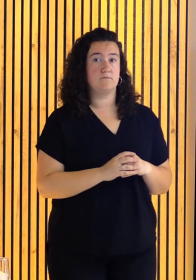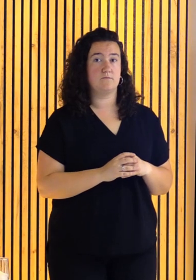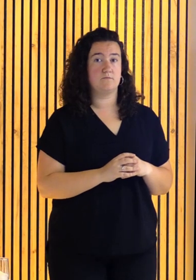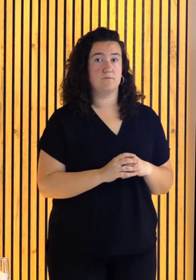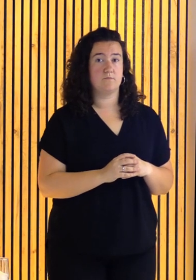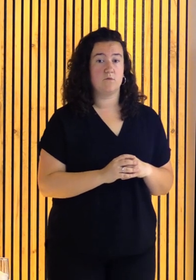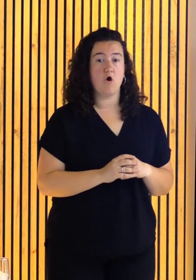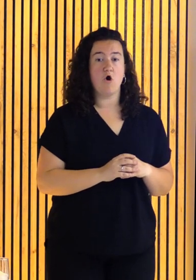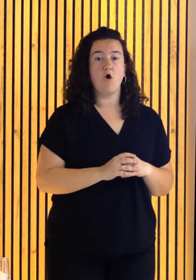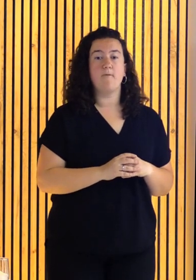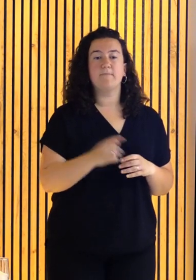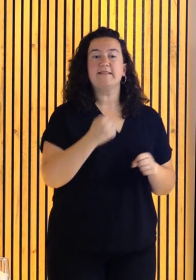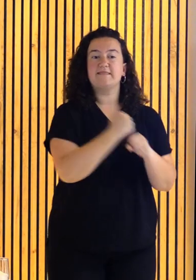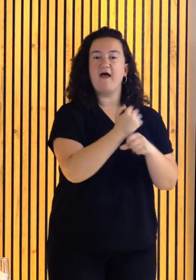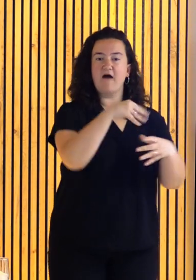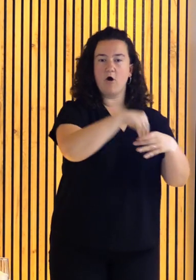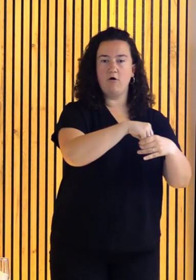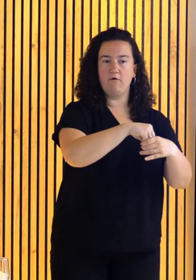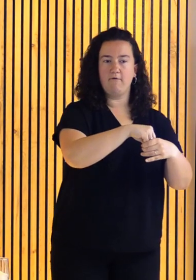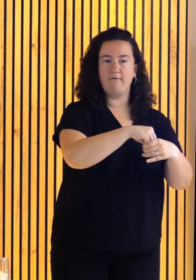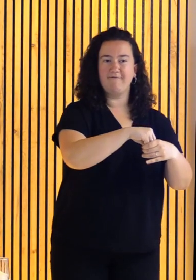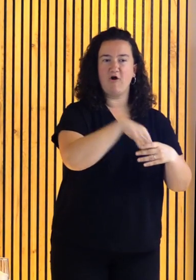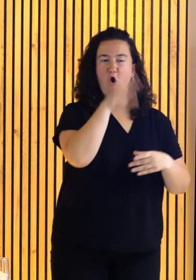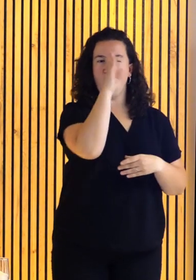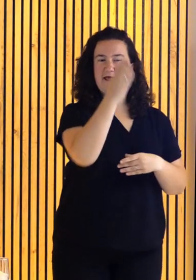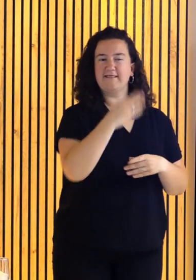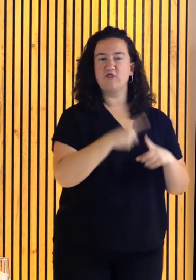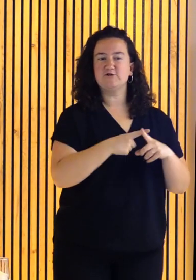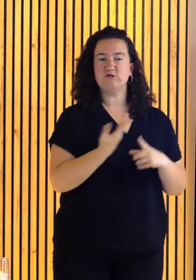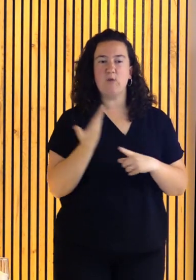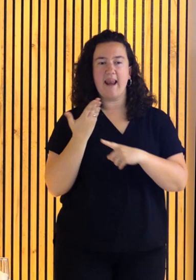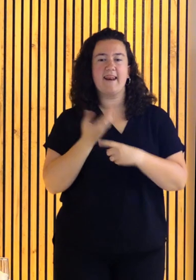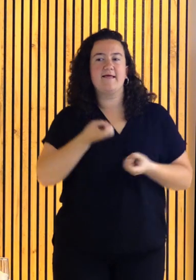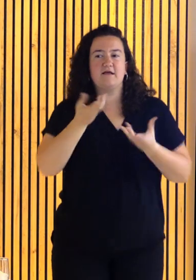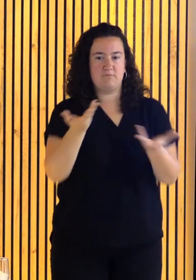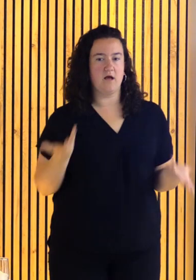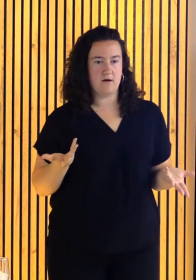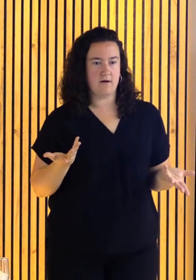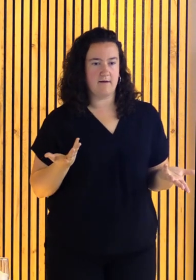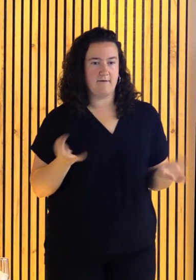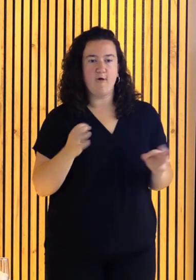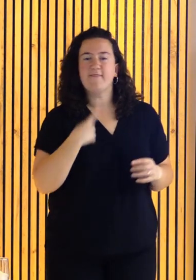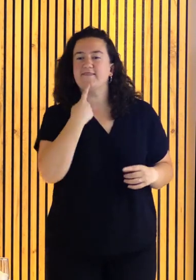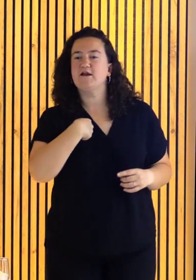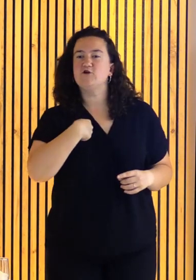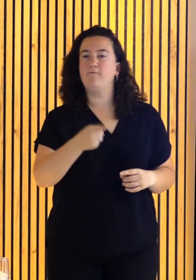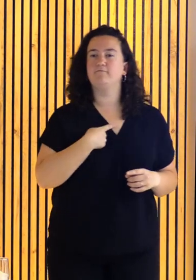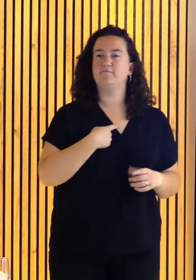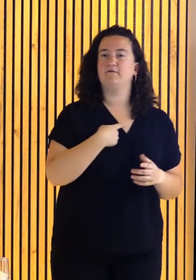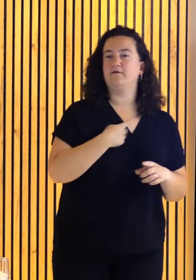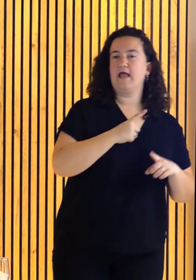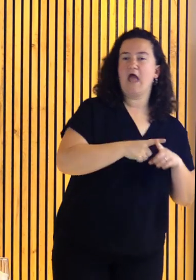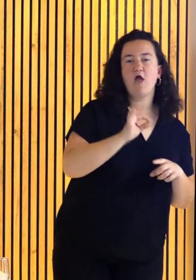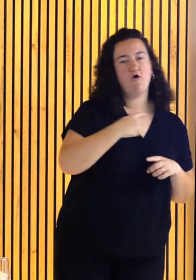armairurik irtetzea lanean, ez da? Ba, zenbatek ez dute hori egiten zapalkuntzarik ez jasateko. Bueno, gauza batzuk ez